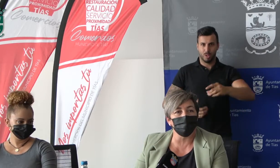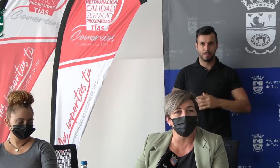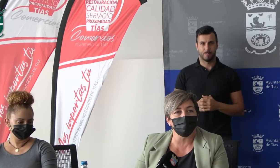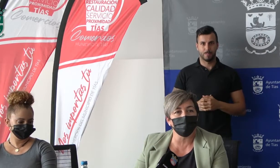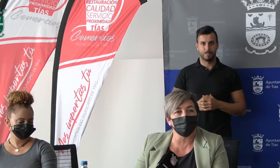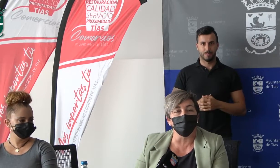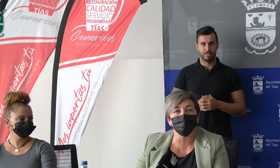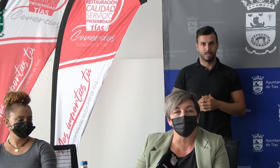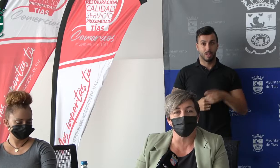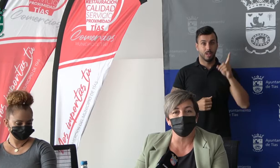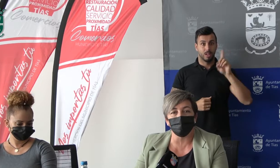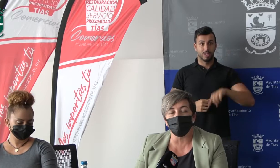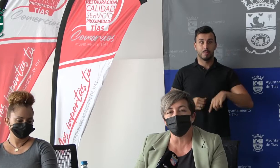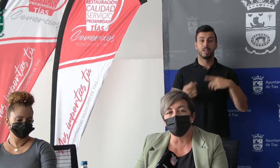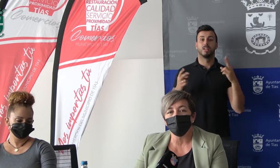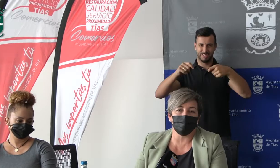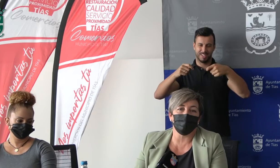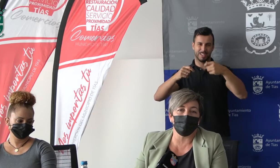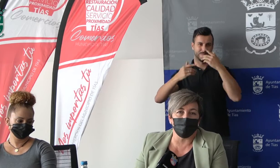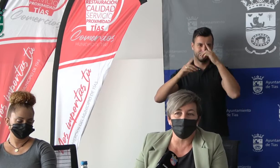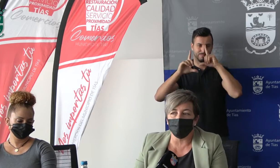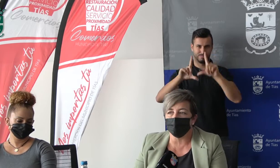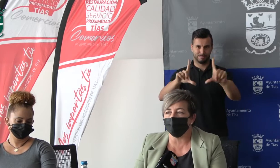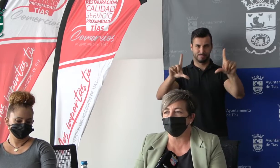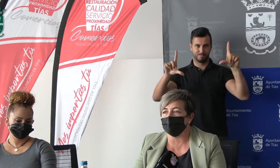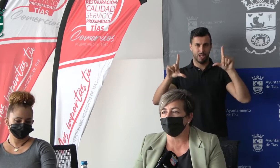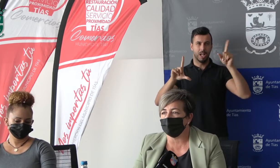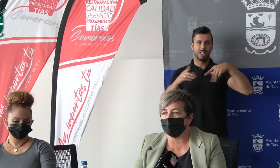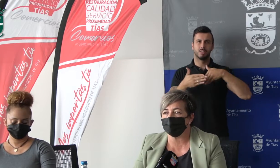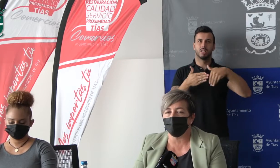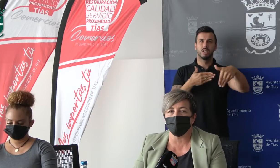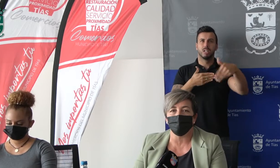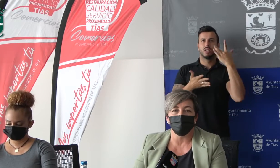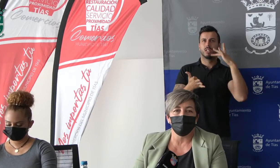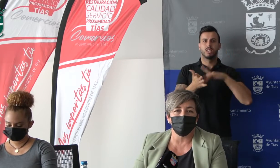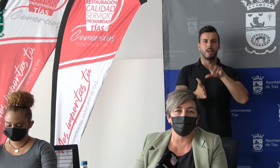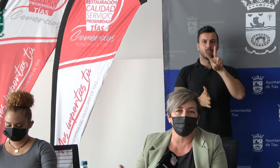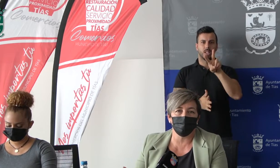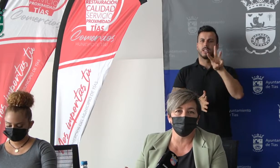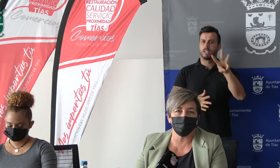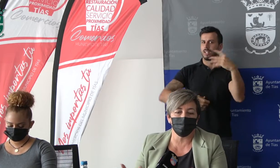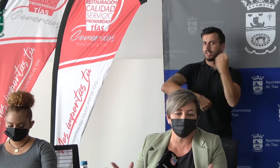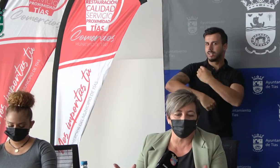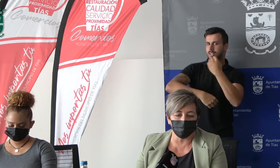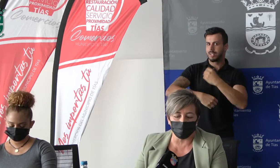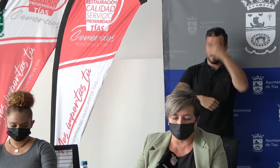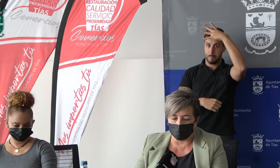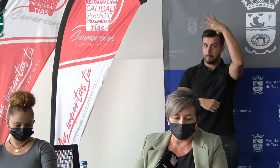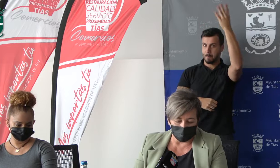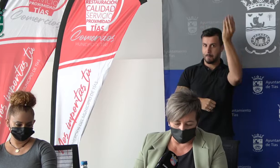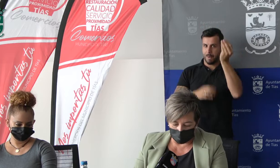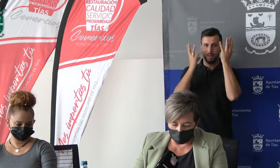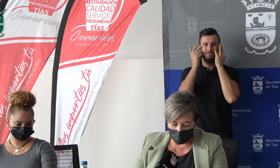que es el concurso de escaparate navideño. Llegará Papá Noel el día 23 de diciembre a lo que es las inmediaciones del centro del